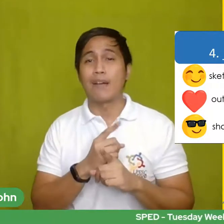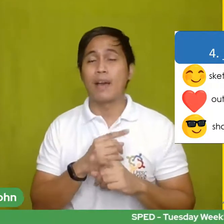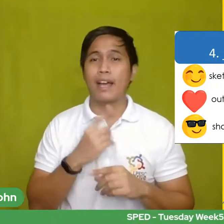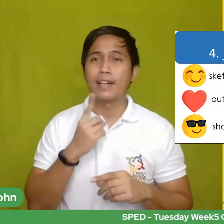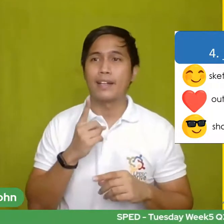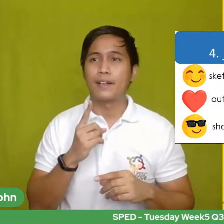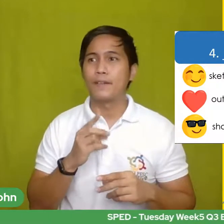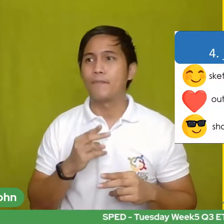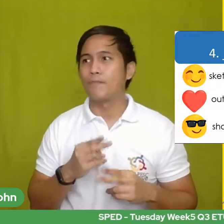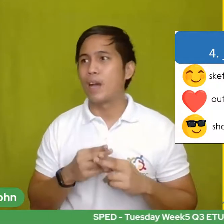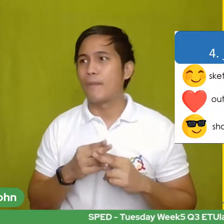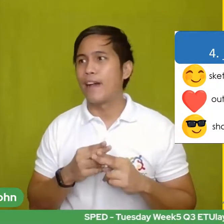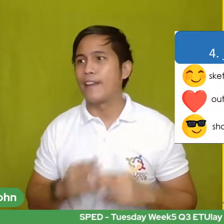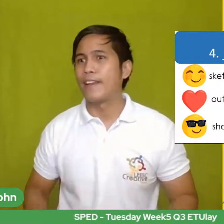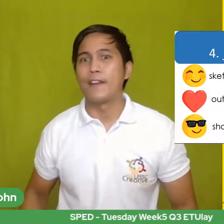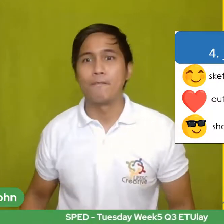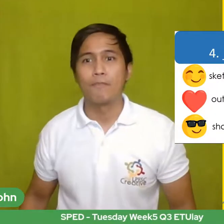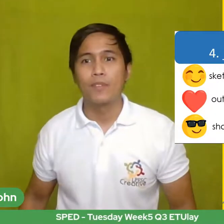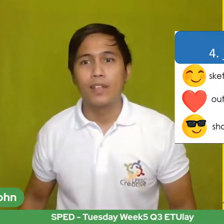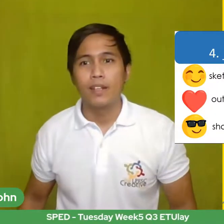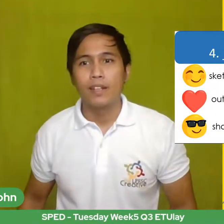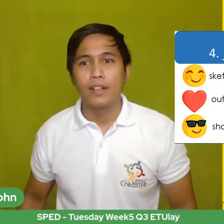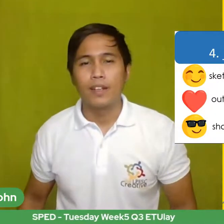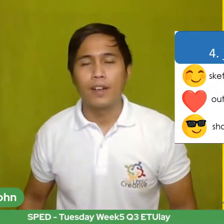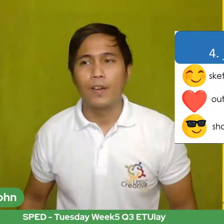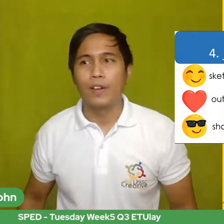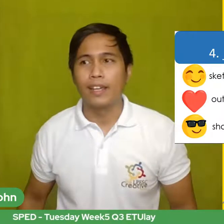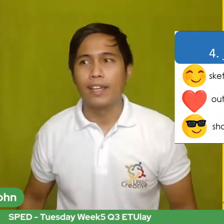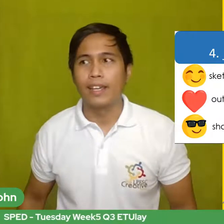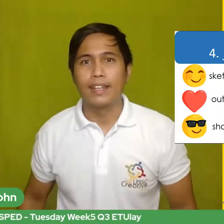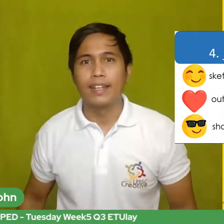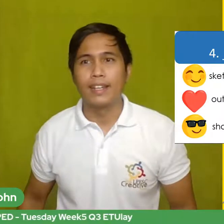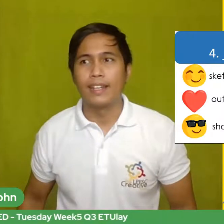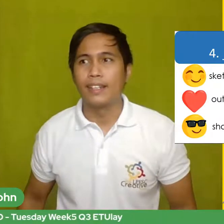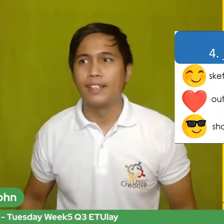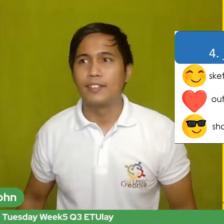tama. Mga pangalan niya. Okay.